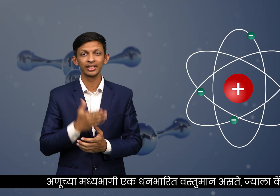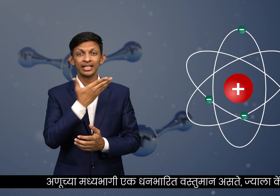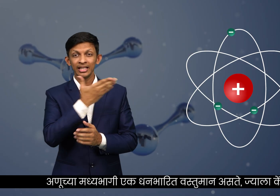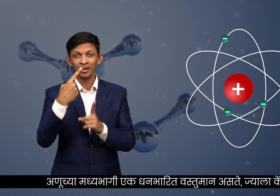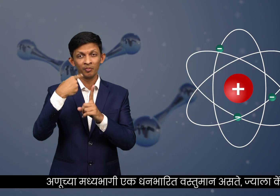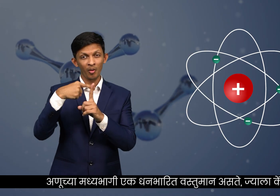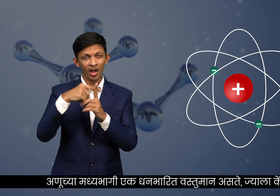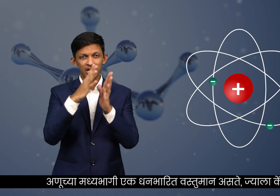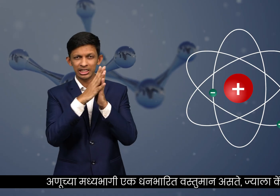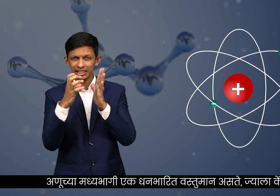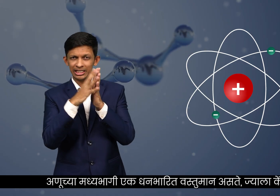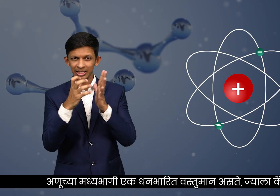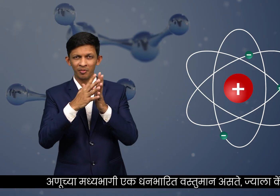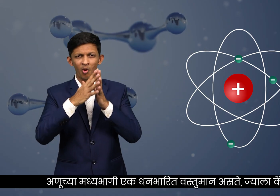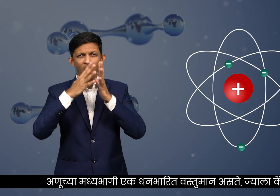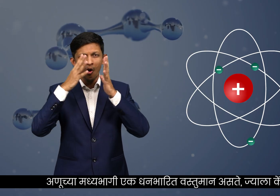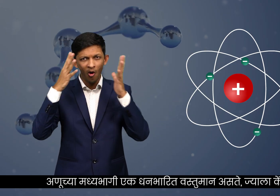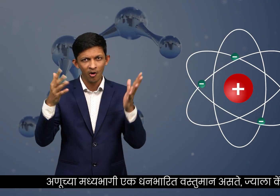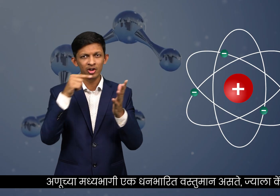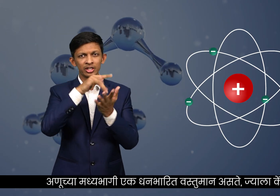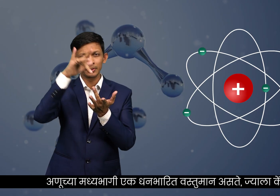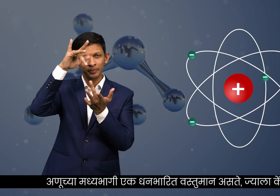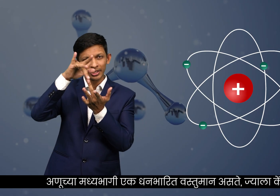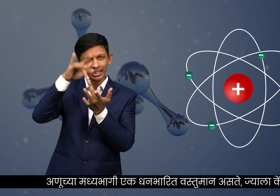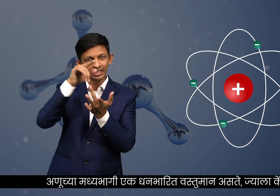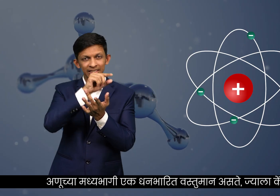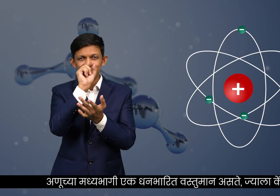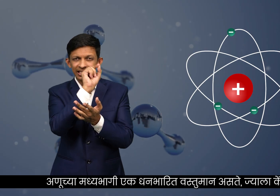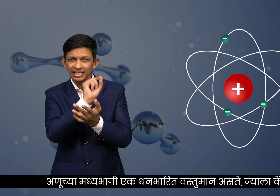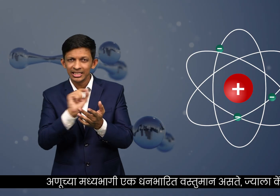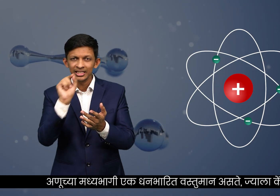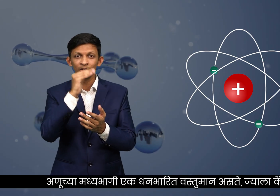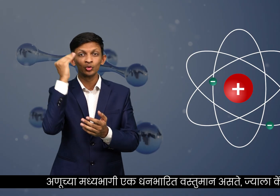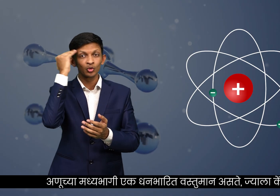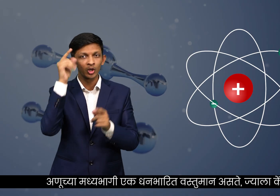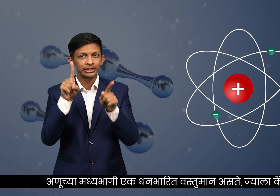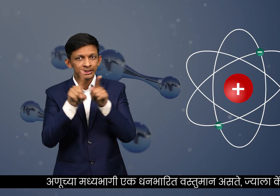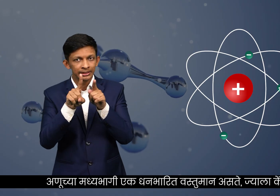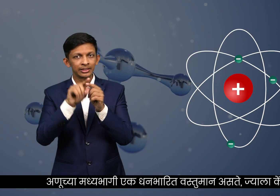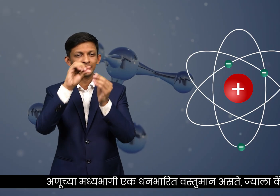अणूच्या मध्यभागी एक धनभारती वस्तुमान असते, ज्याला केंद्रक म्हणतात.